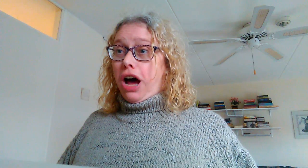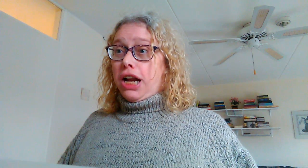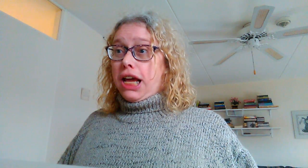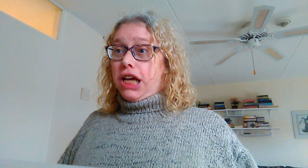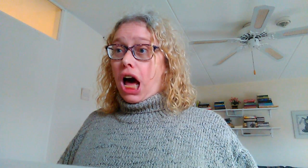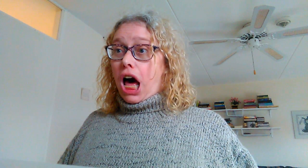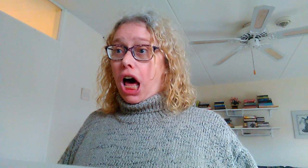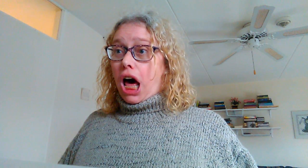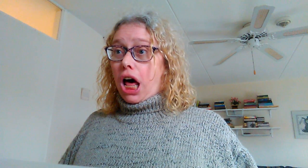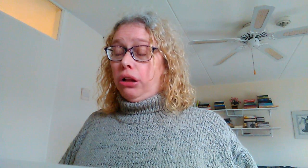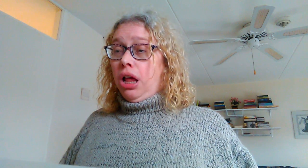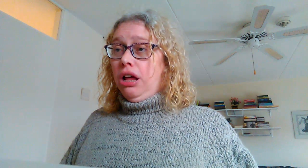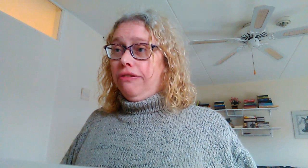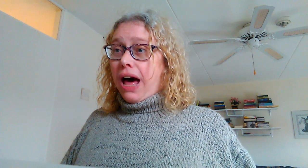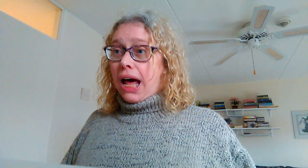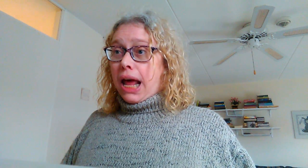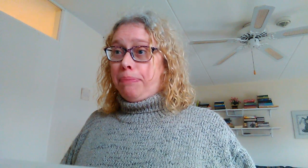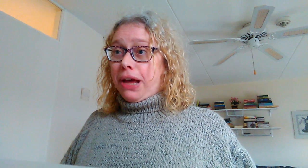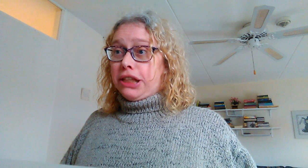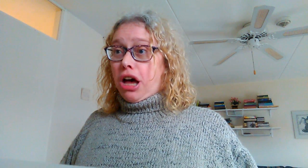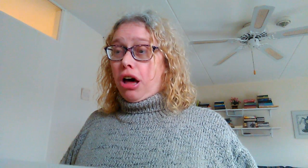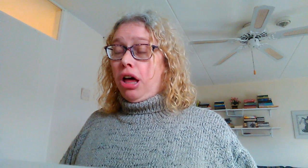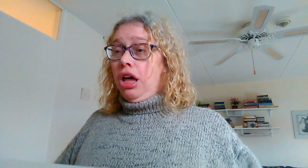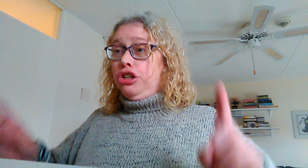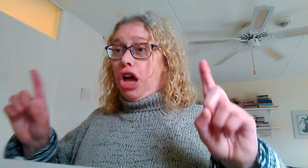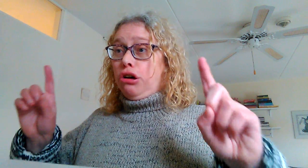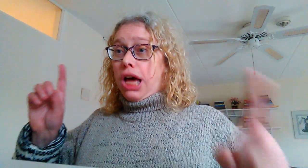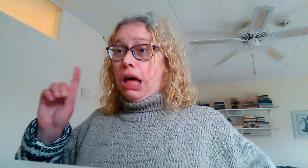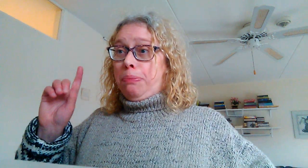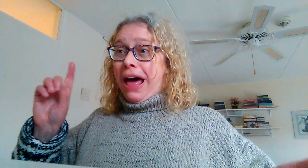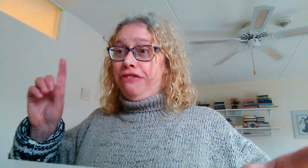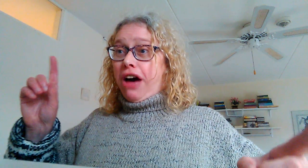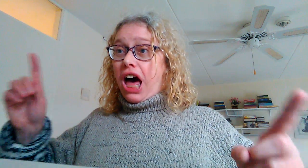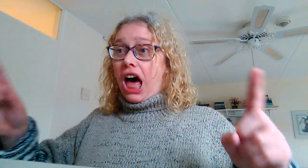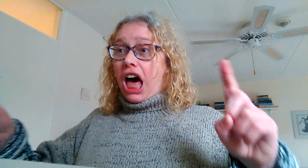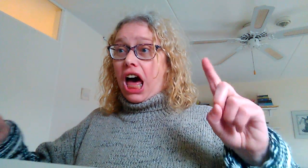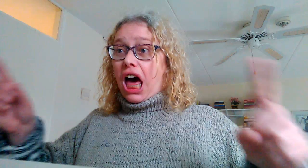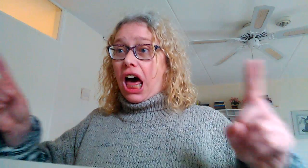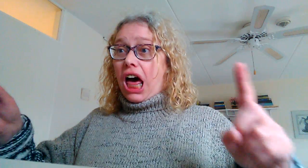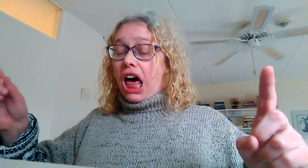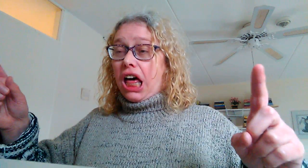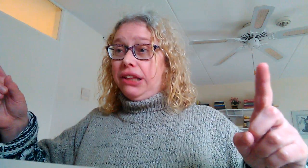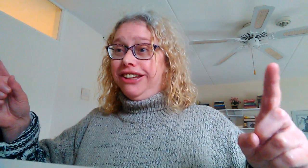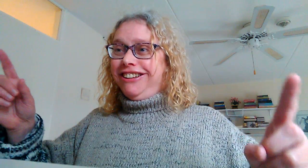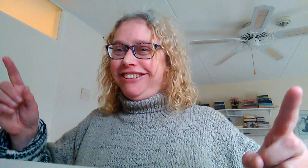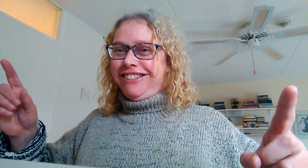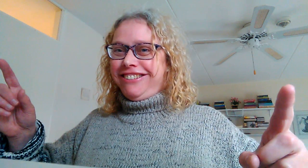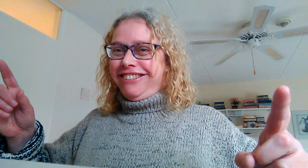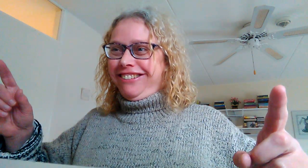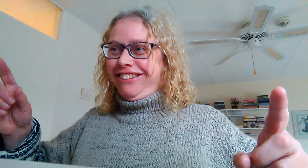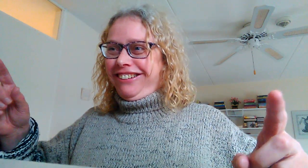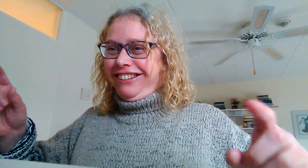van Inkel! Waar heb ik toch zo'n keelpijn van?